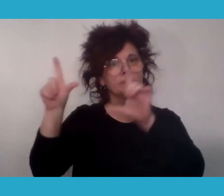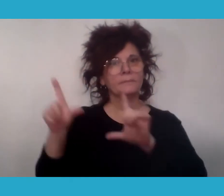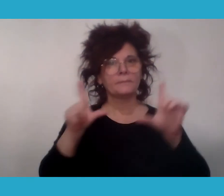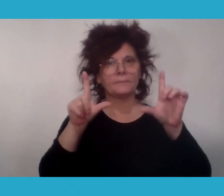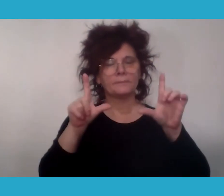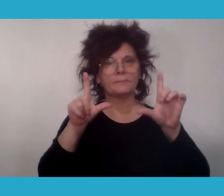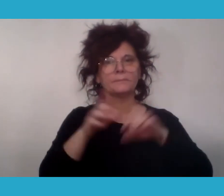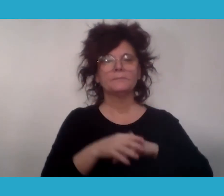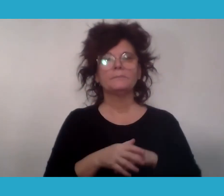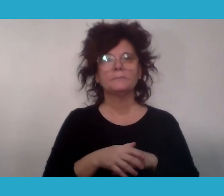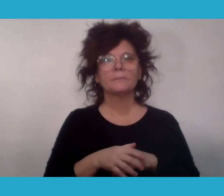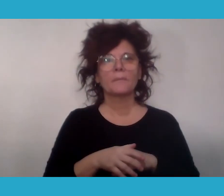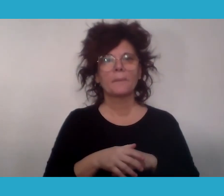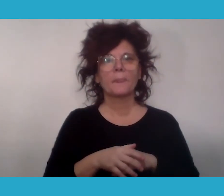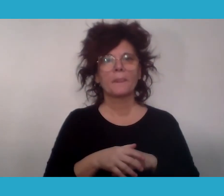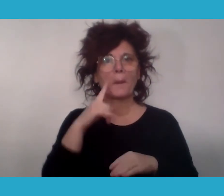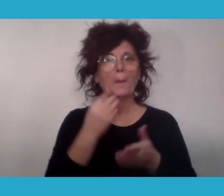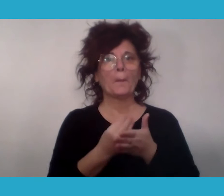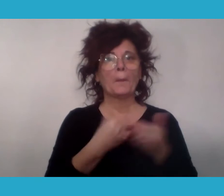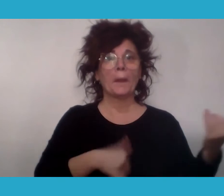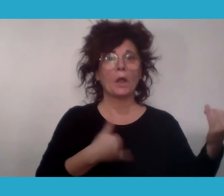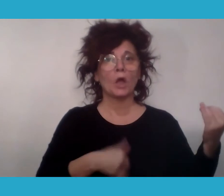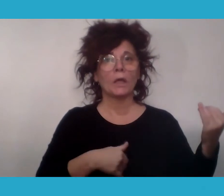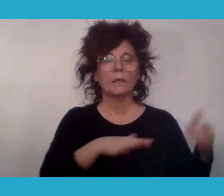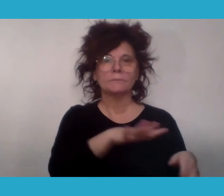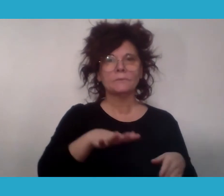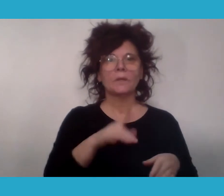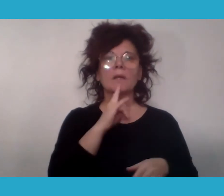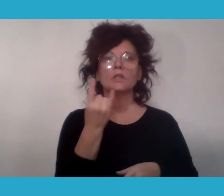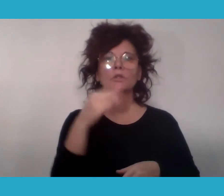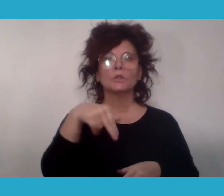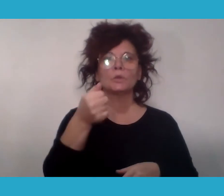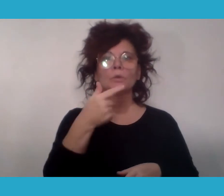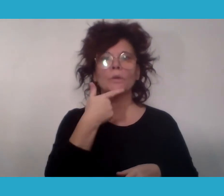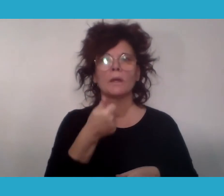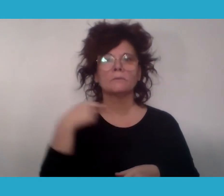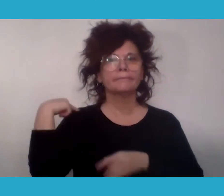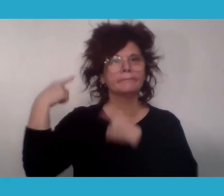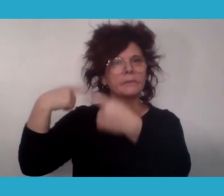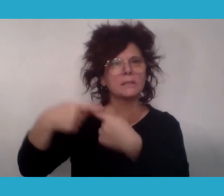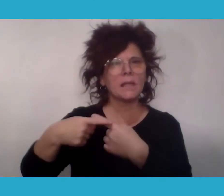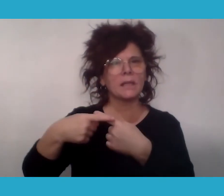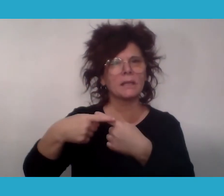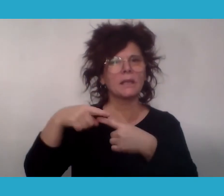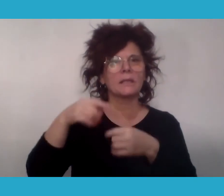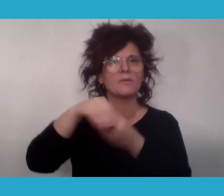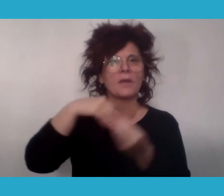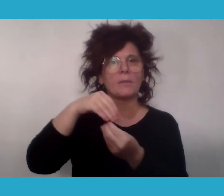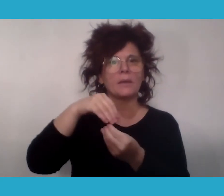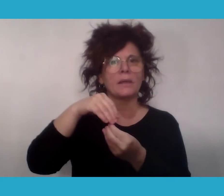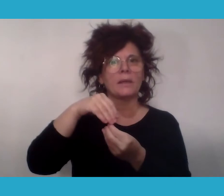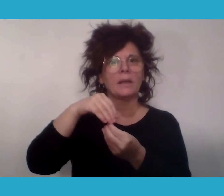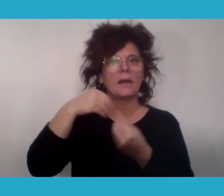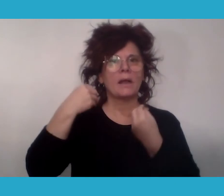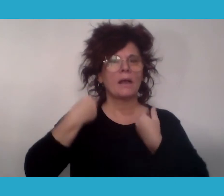una imagen que remitió. Es vecino de Cosquín y habita en el Parque Las Tunas. Es descendiente de los pueblos originarios de Cosquín. Se proyectan imágenes de carácter